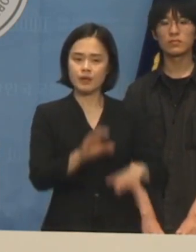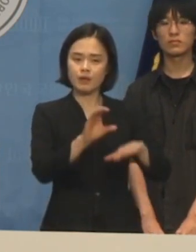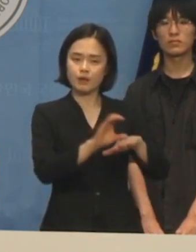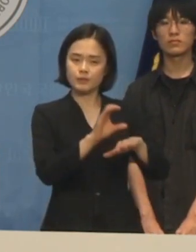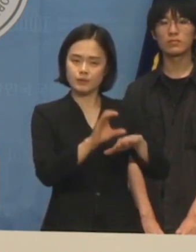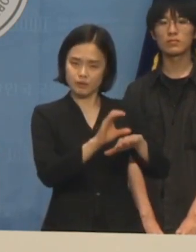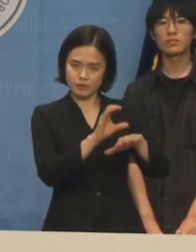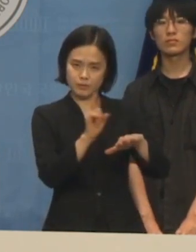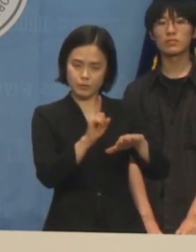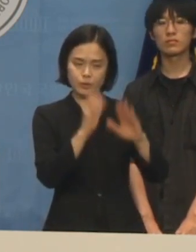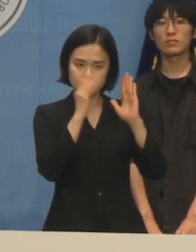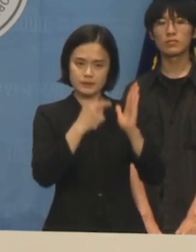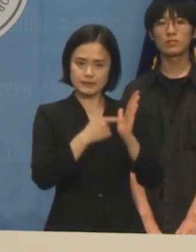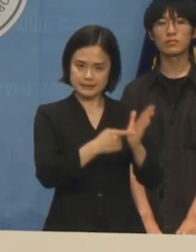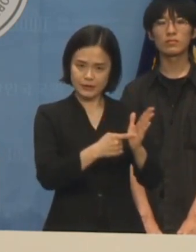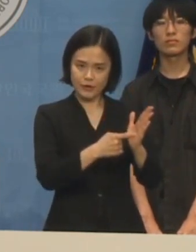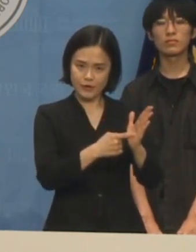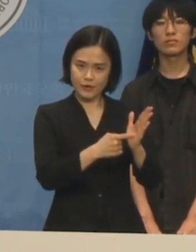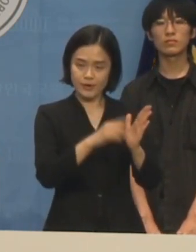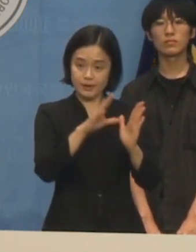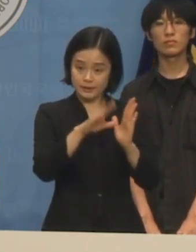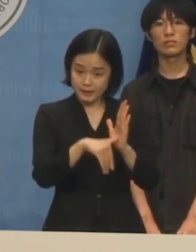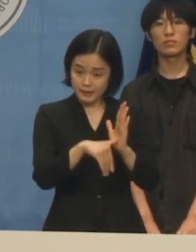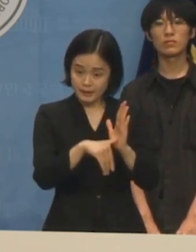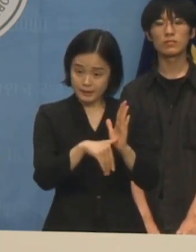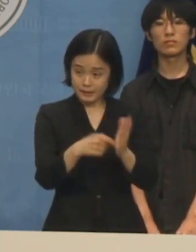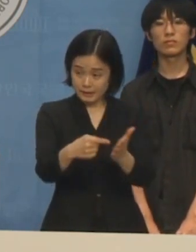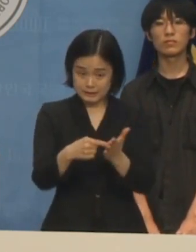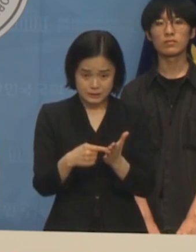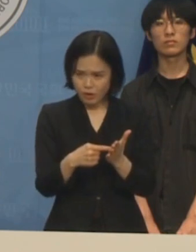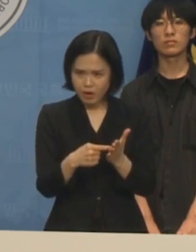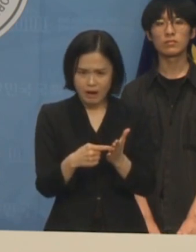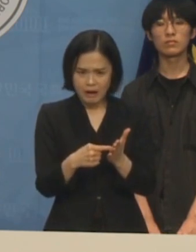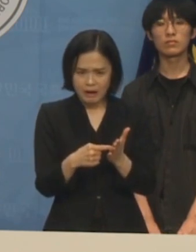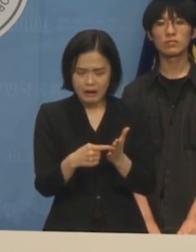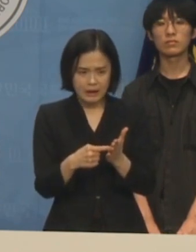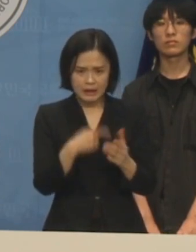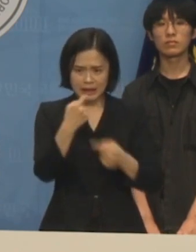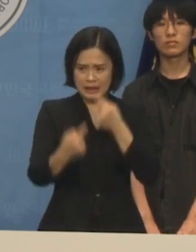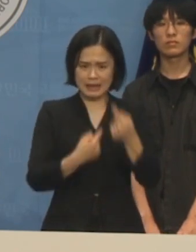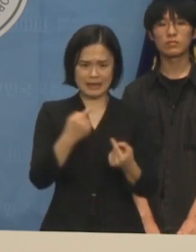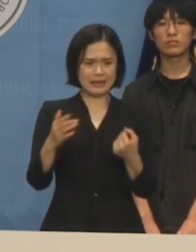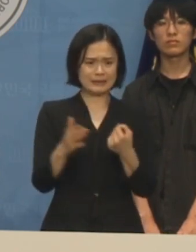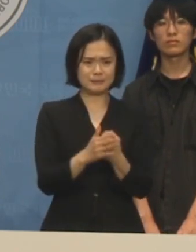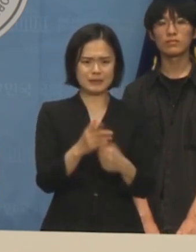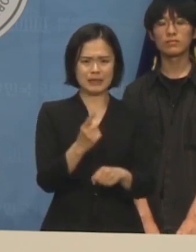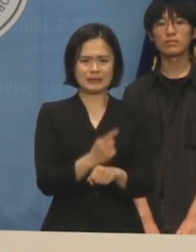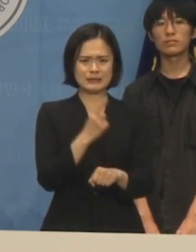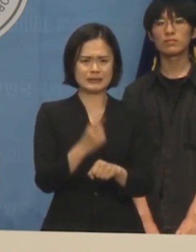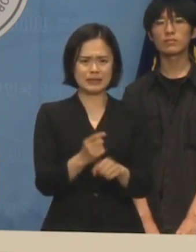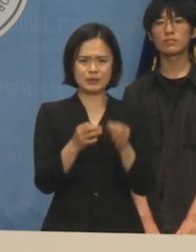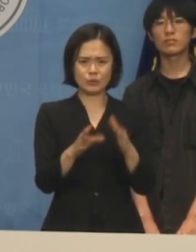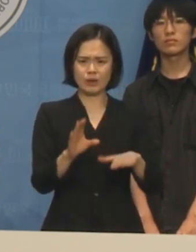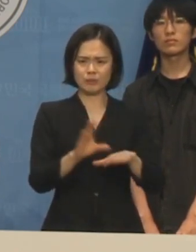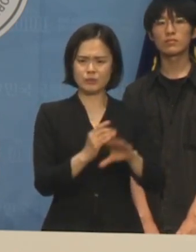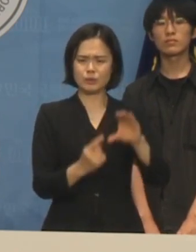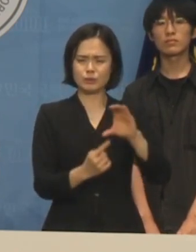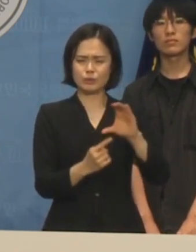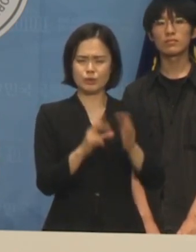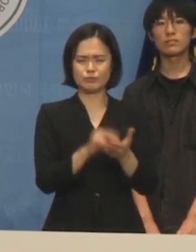확충하라고 했으나 인원이 몰려 1시간 정도 부하가 발생했다며 캐리스의 책임을 떠넘기는 모습을 보여주었습니다.